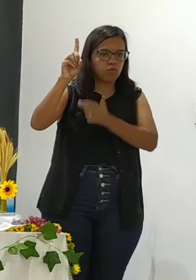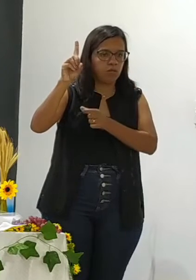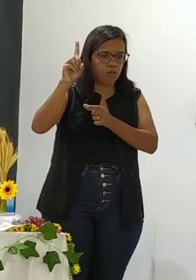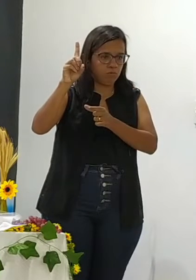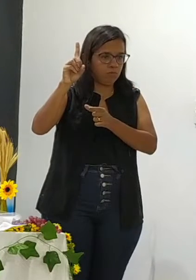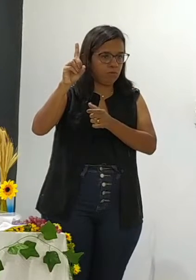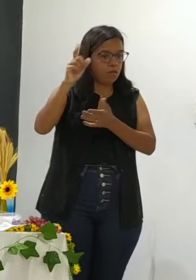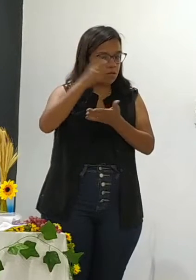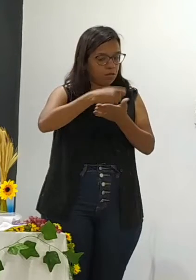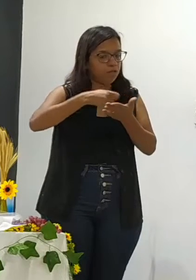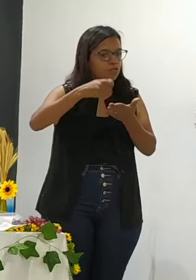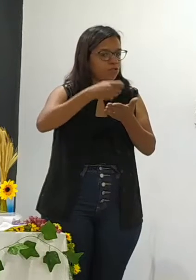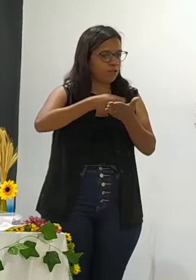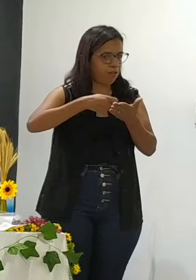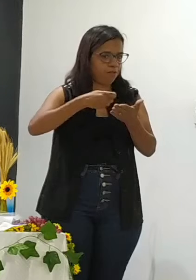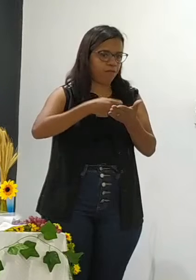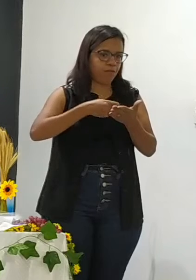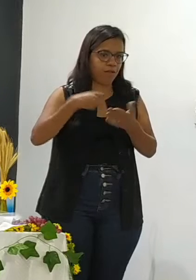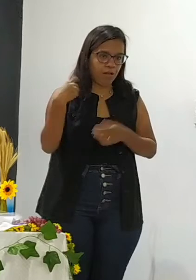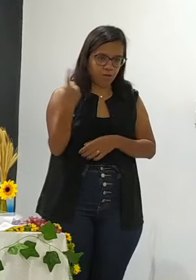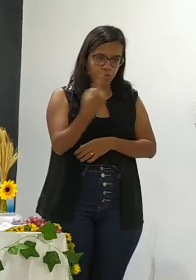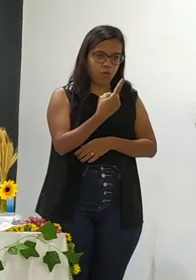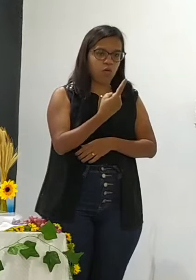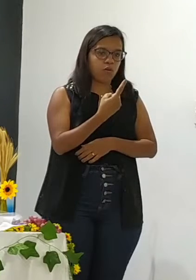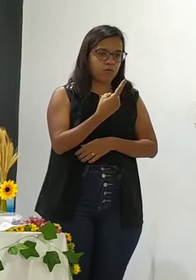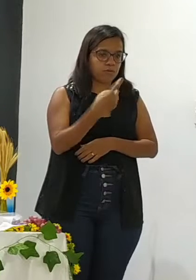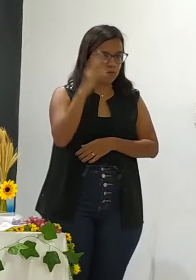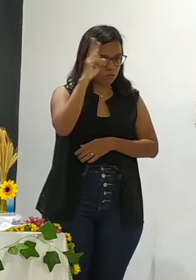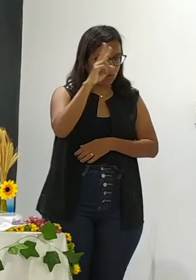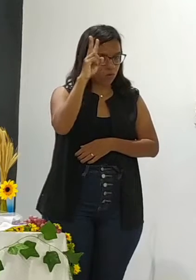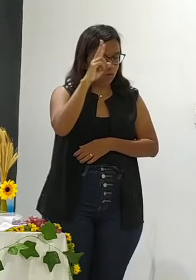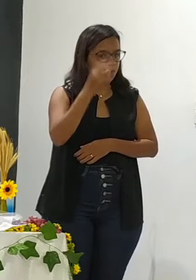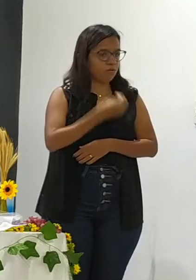Ele escreve a nossa história. Você crê nisso?